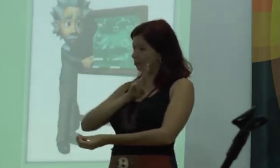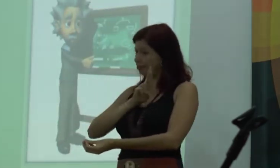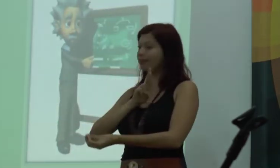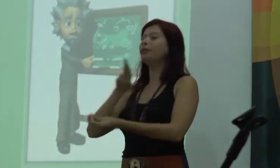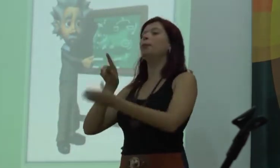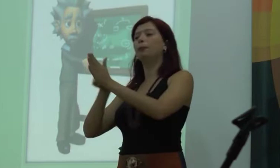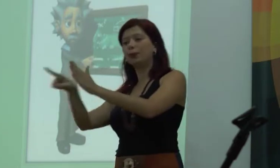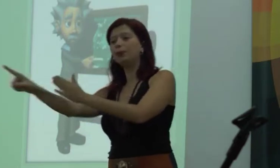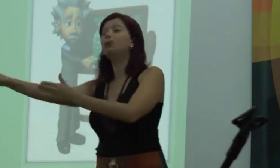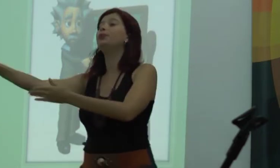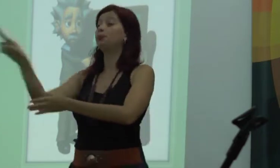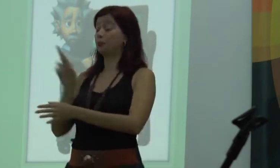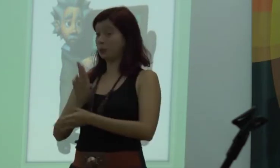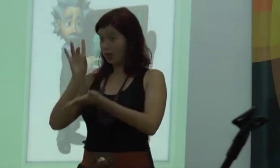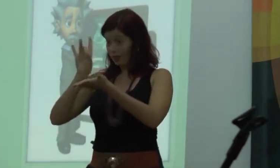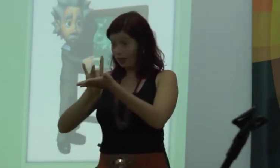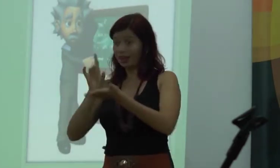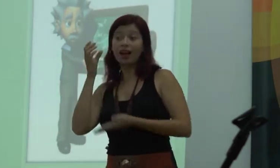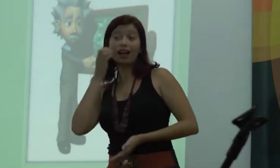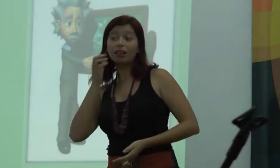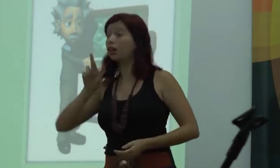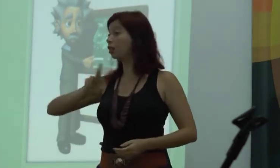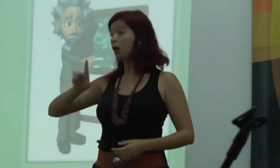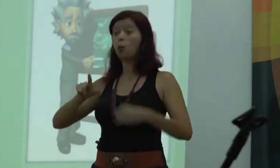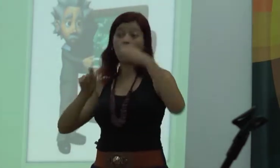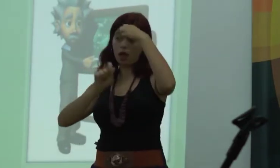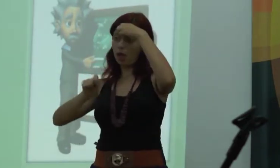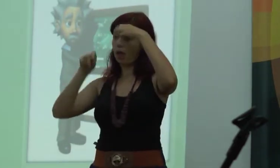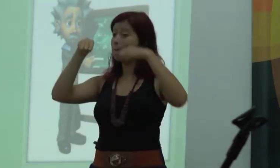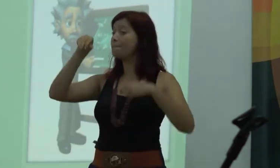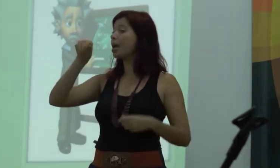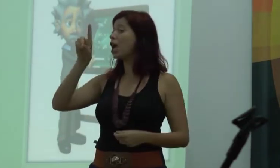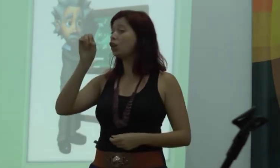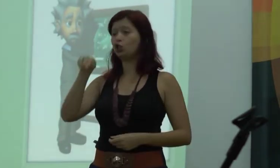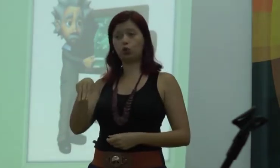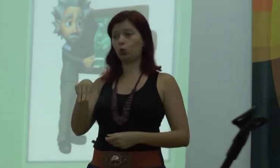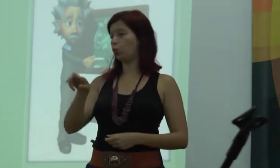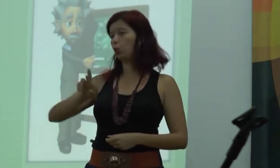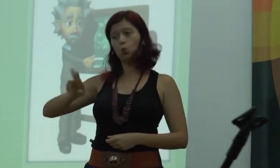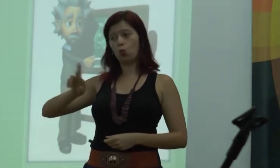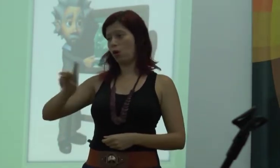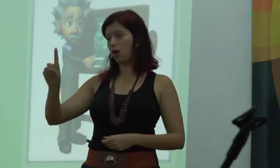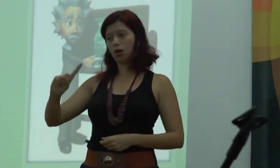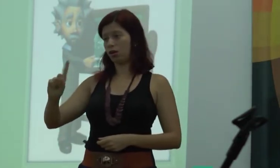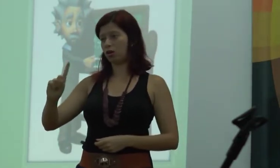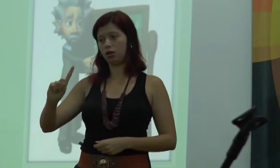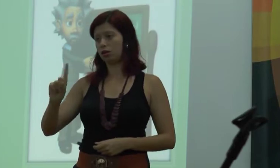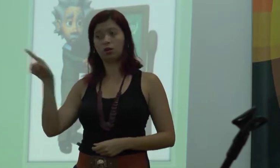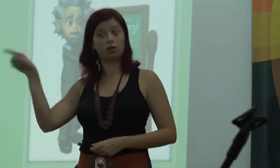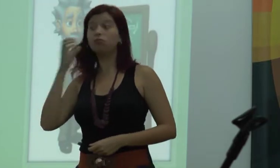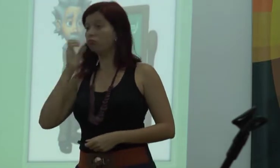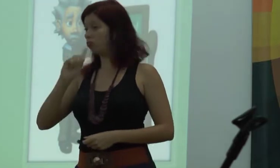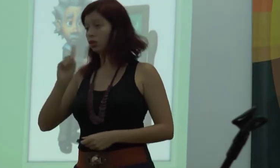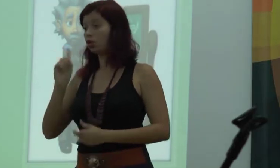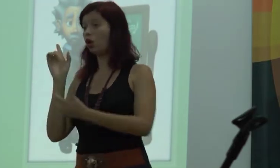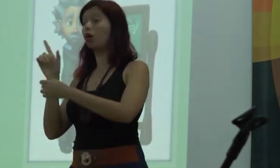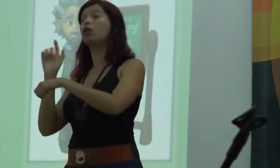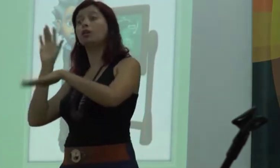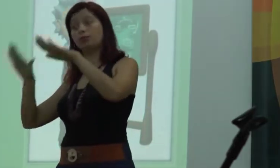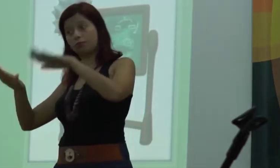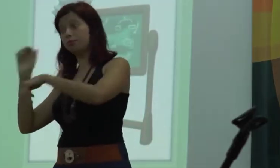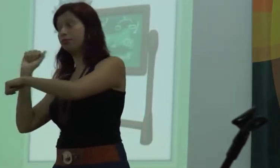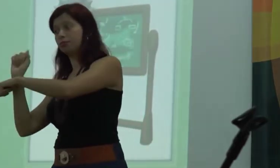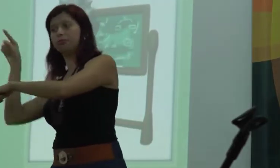faziam reuniões e ele Kardec perguntava aos espíritos e os espíritos respondiam. Mas Kardec não era